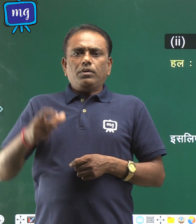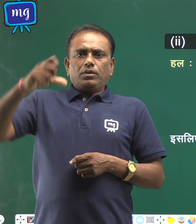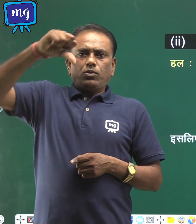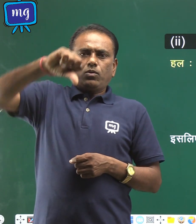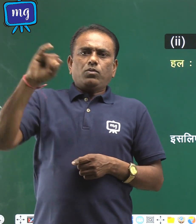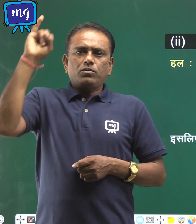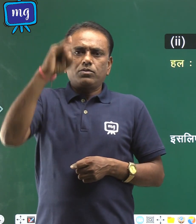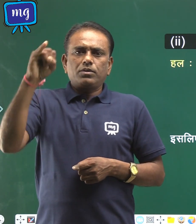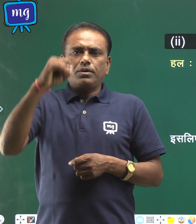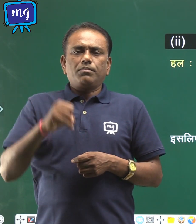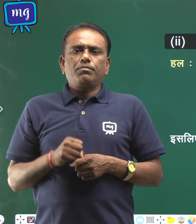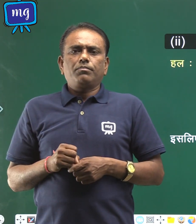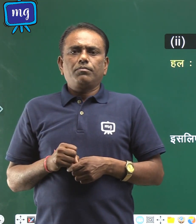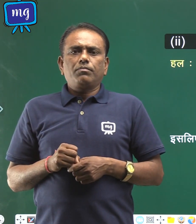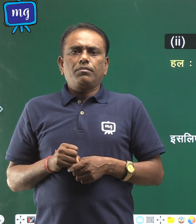96